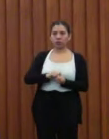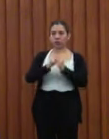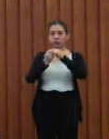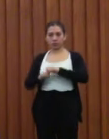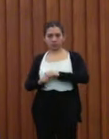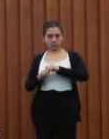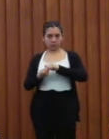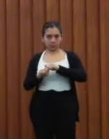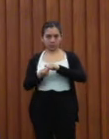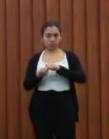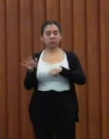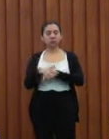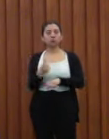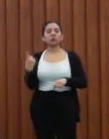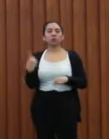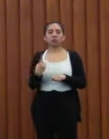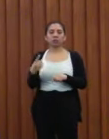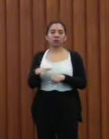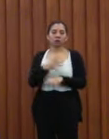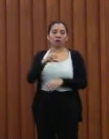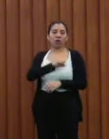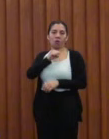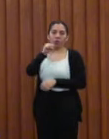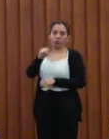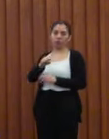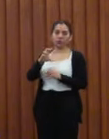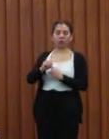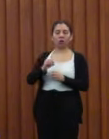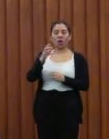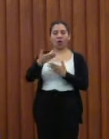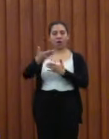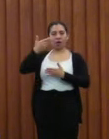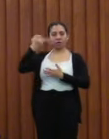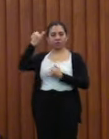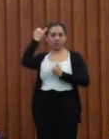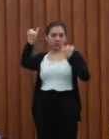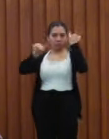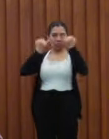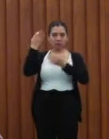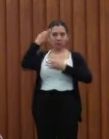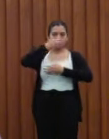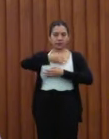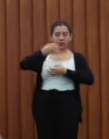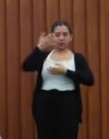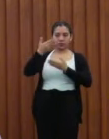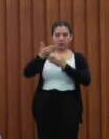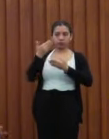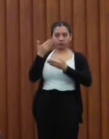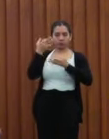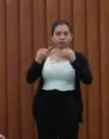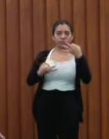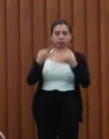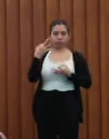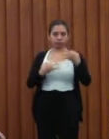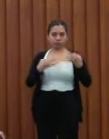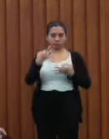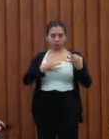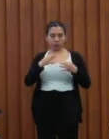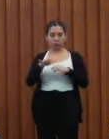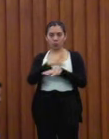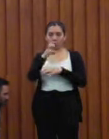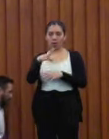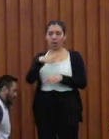transfeminicidio fue motivado por el odio o por el prejuicio. Aquí me parece que tenemos mucho trabajo que hacer